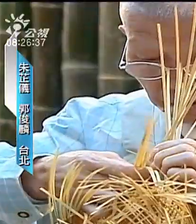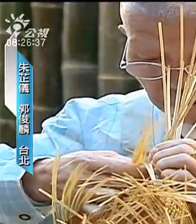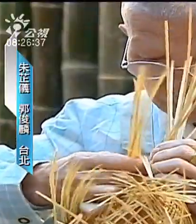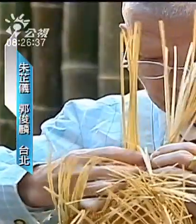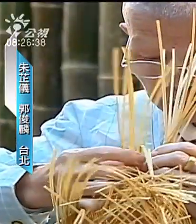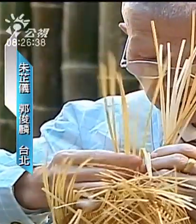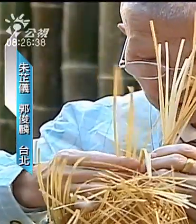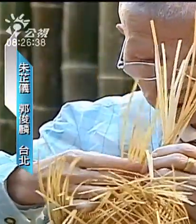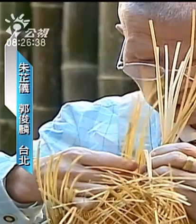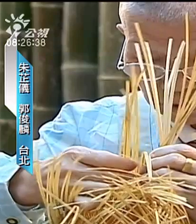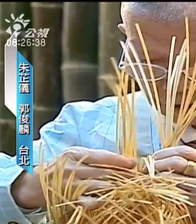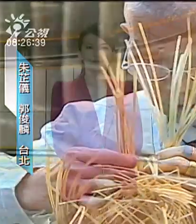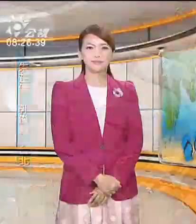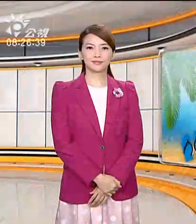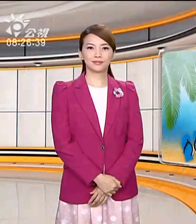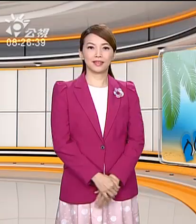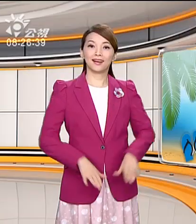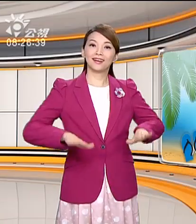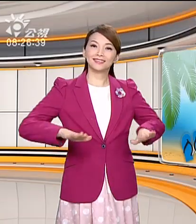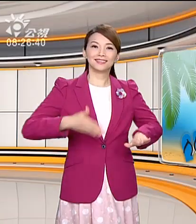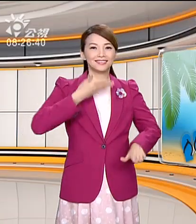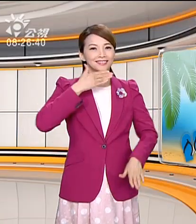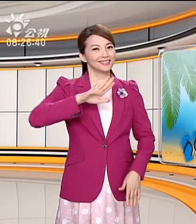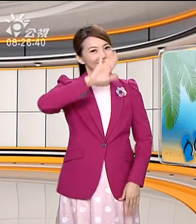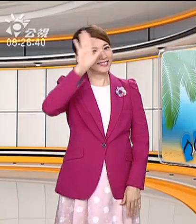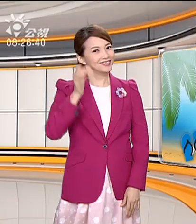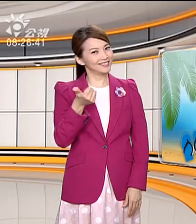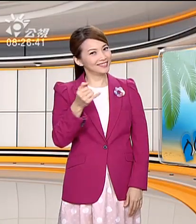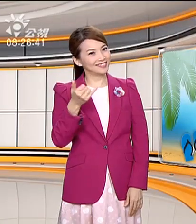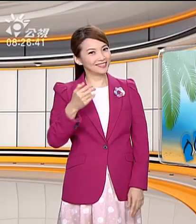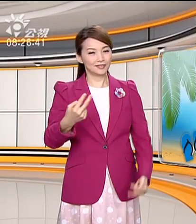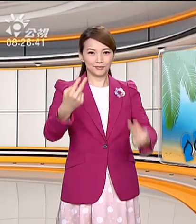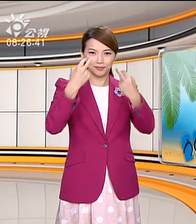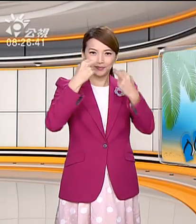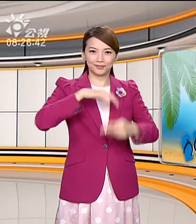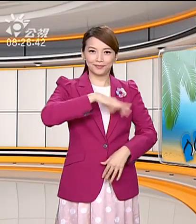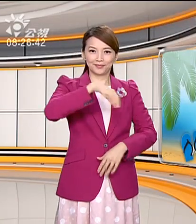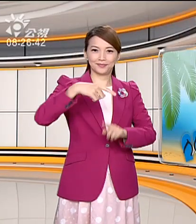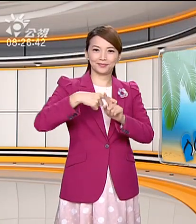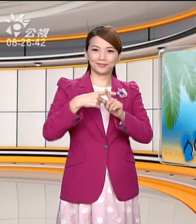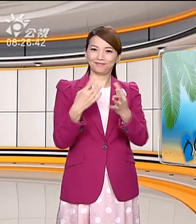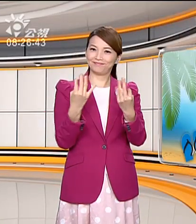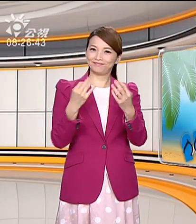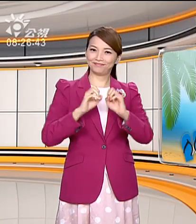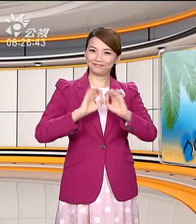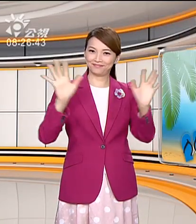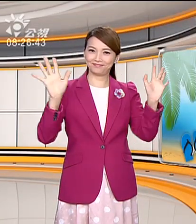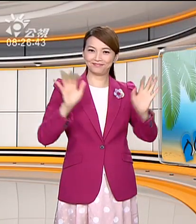俊霖台北报道。 而今天的天气如何呢？我们来看看各地的气象资料。